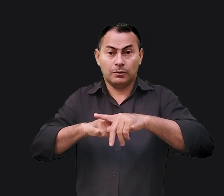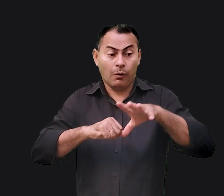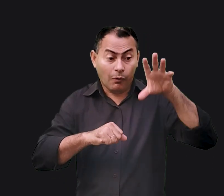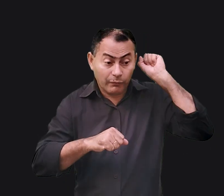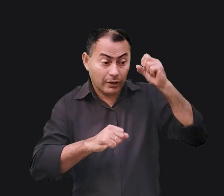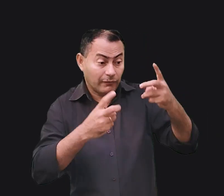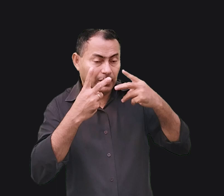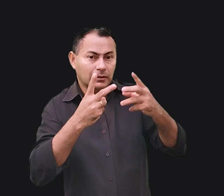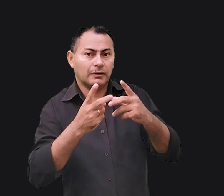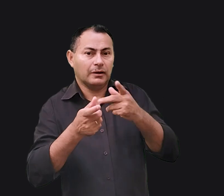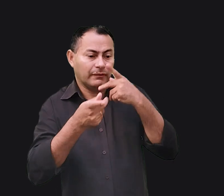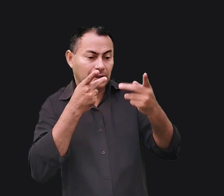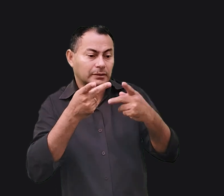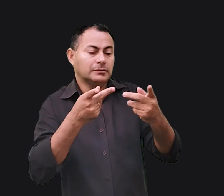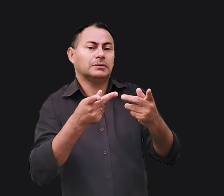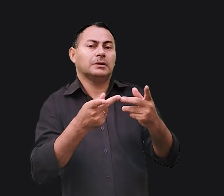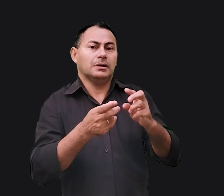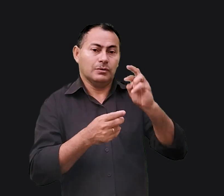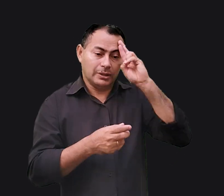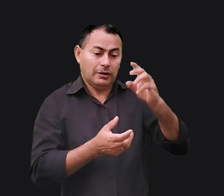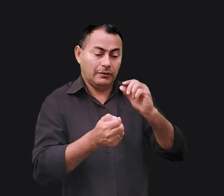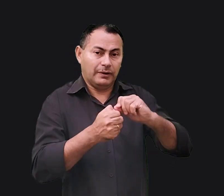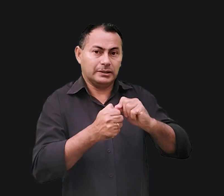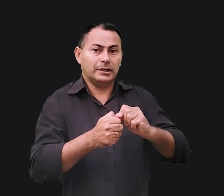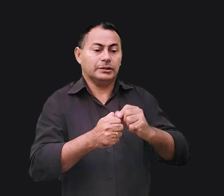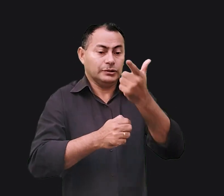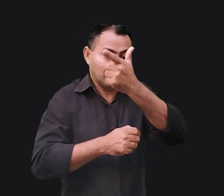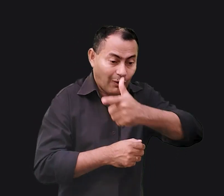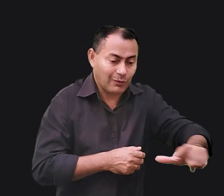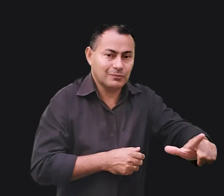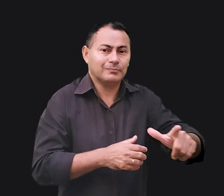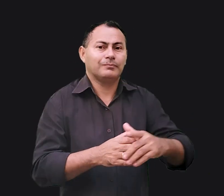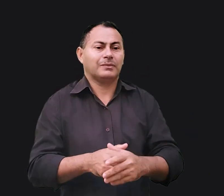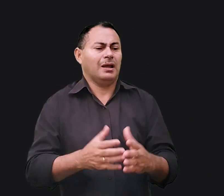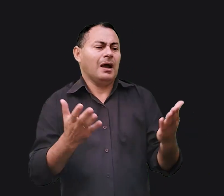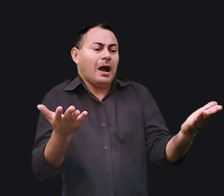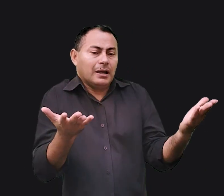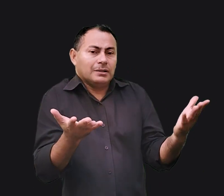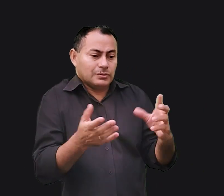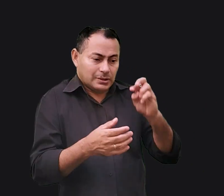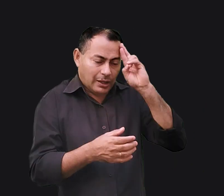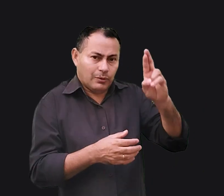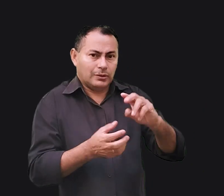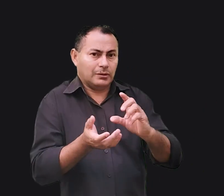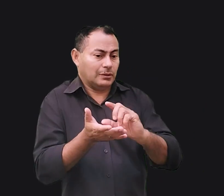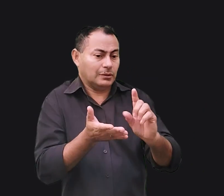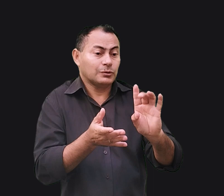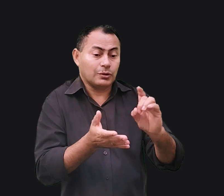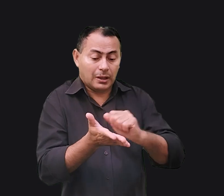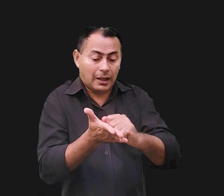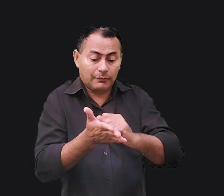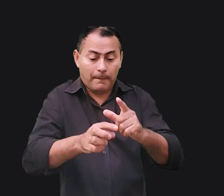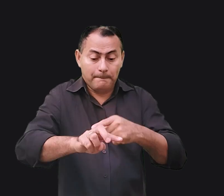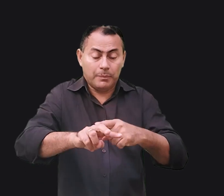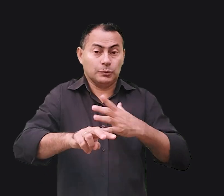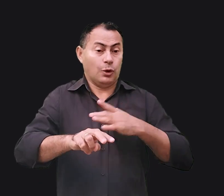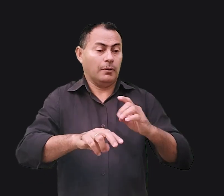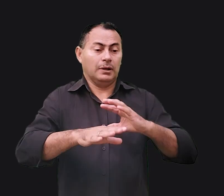isso, foi logo falando que o Senhor deveria fazer outra vez. Então, Senhor, não apenas lave os meus pés, mas também as